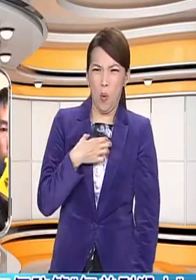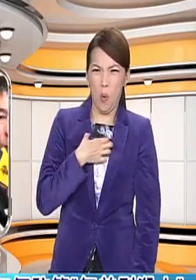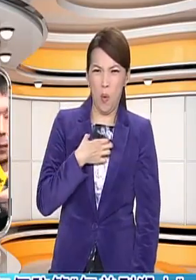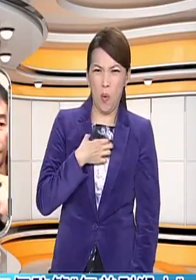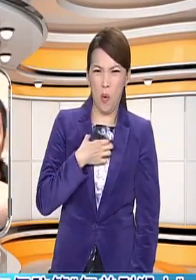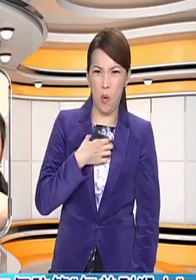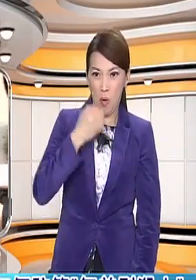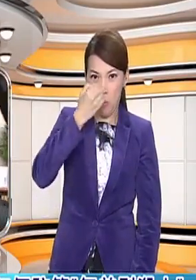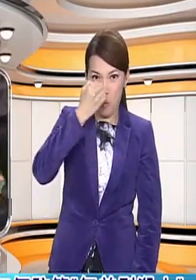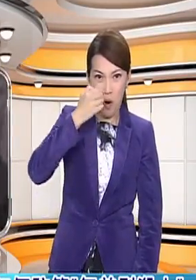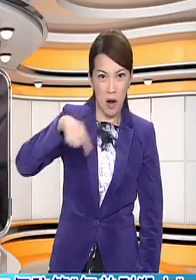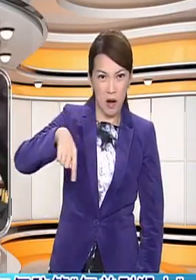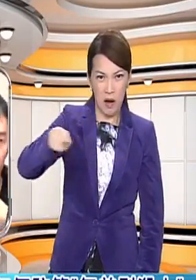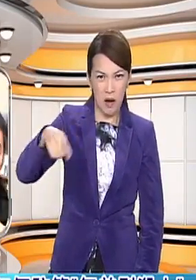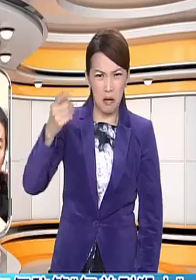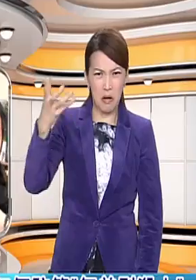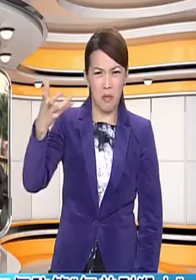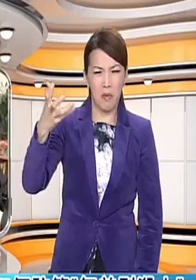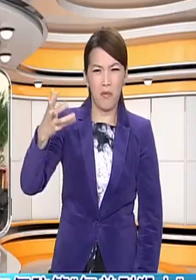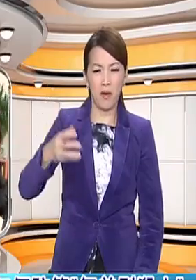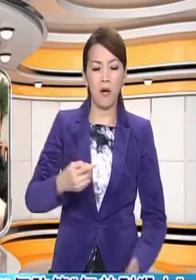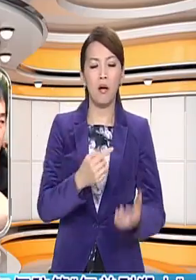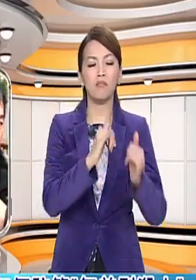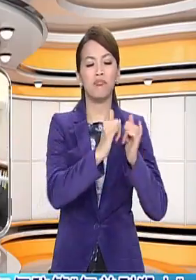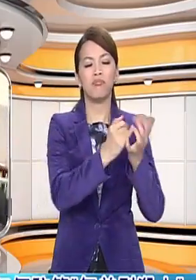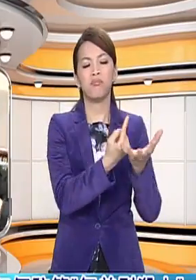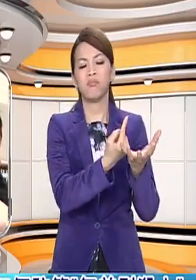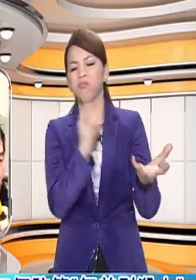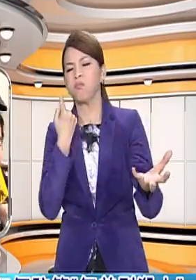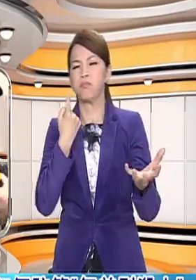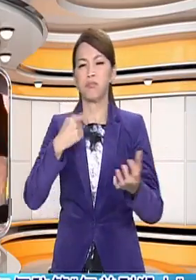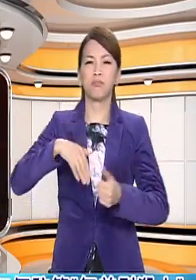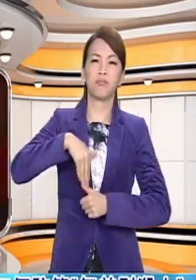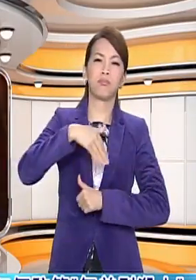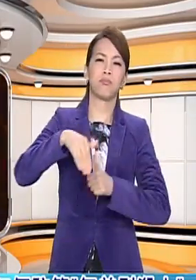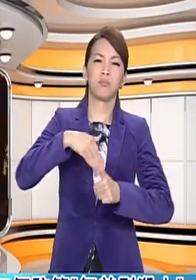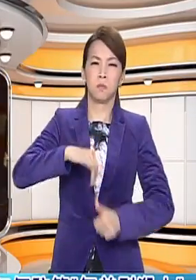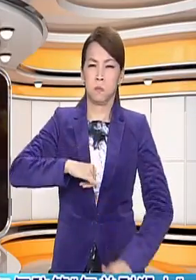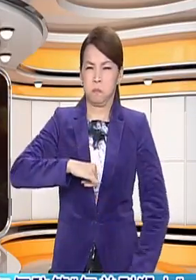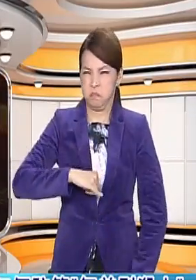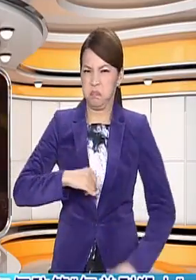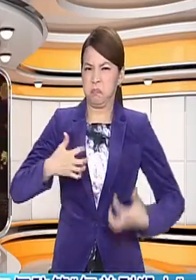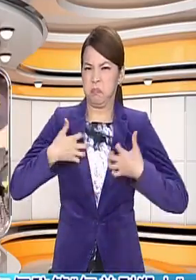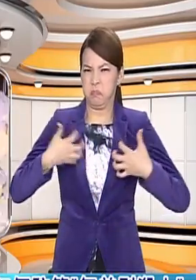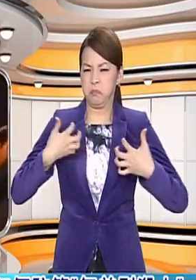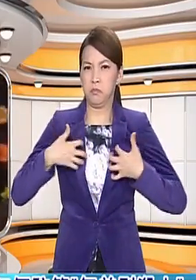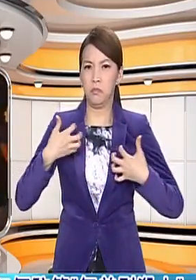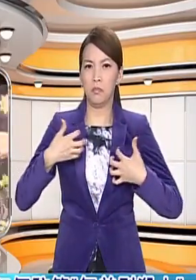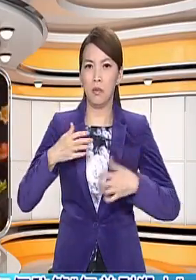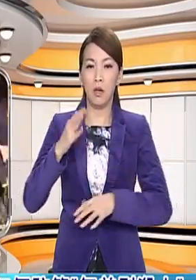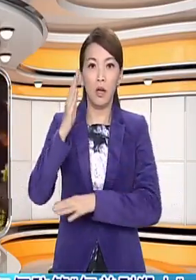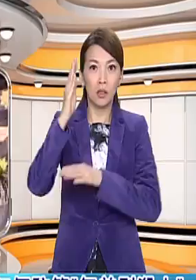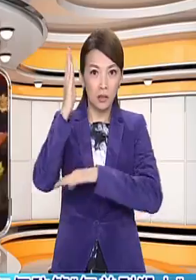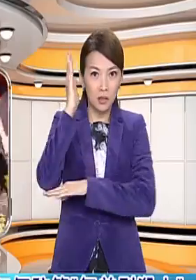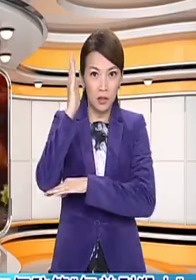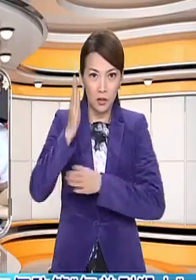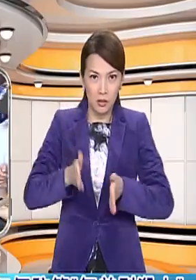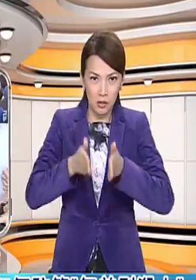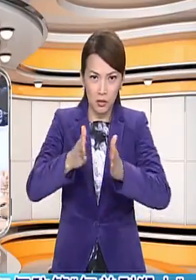防范无差别杀人。大多数的嫌犯都有孤立和精神不稳的状况，政